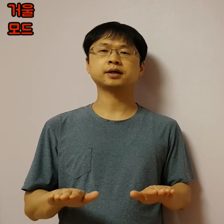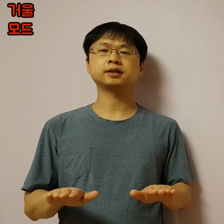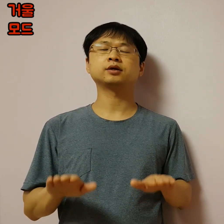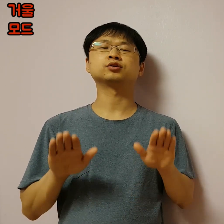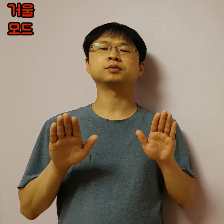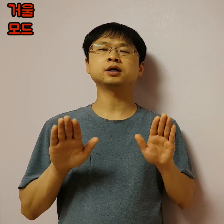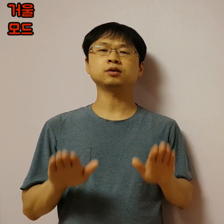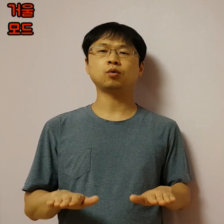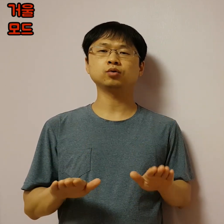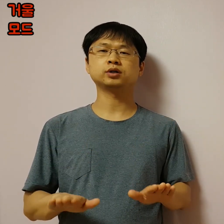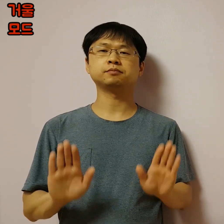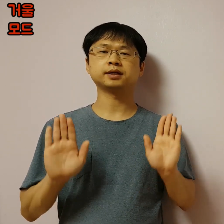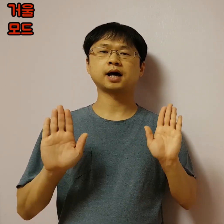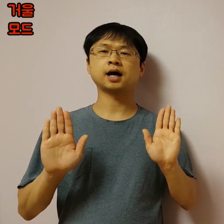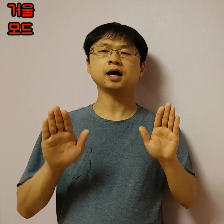가볍게 내려주면 오늘입니다.